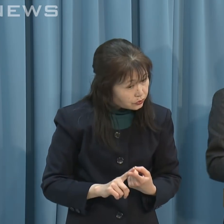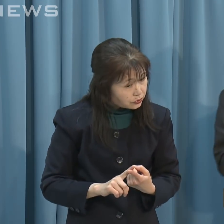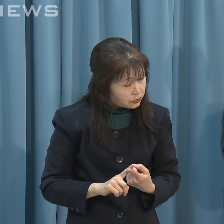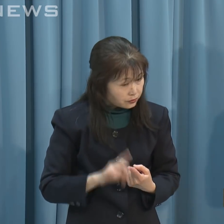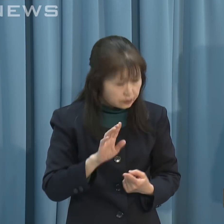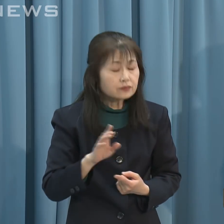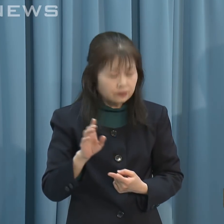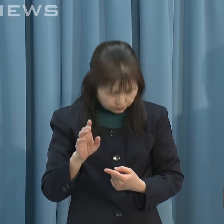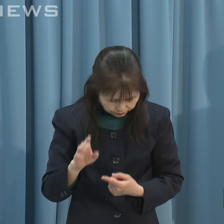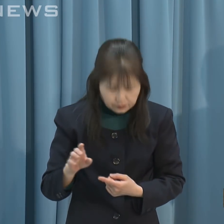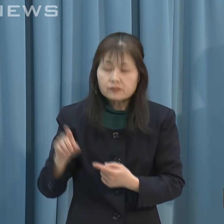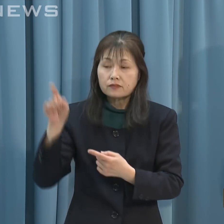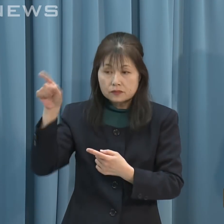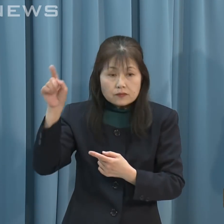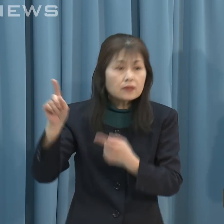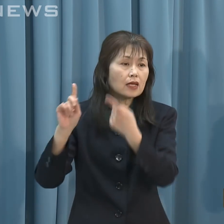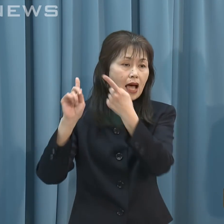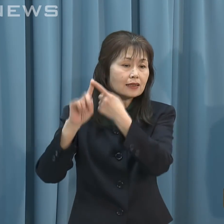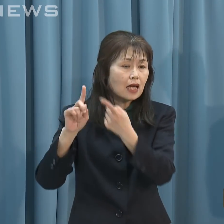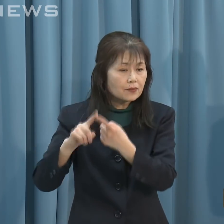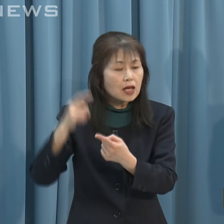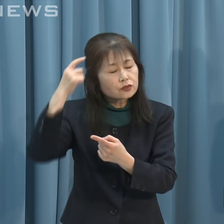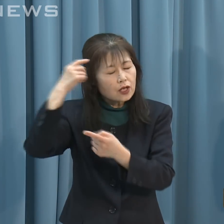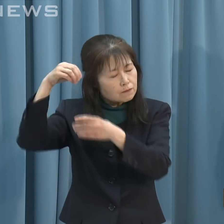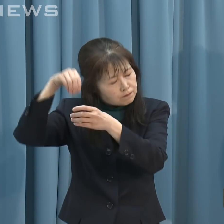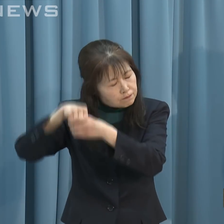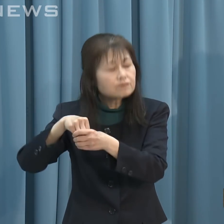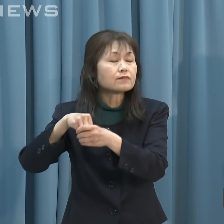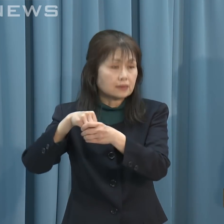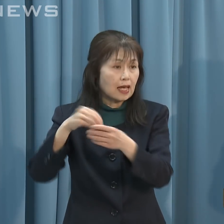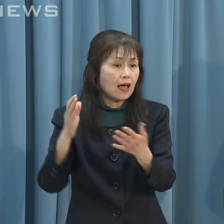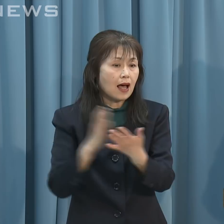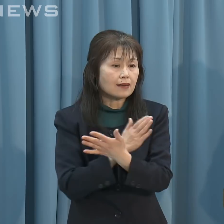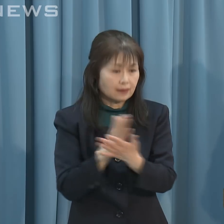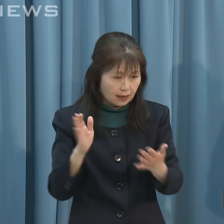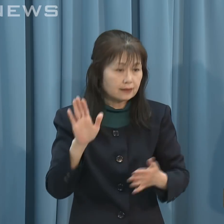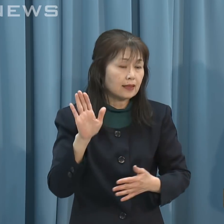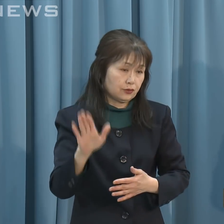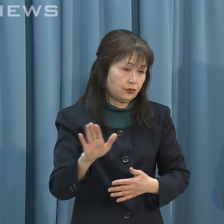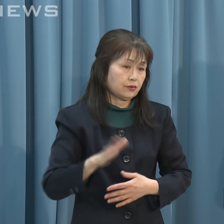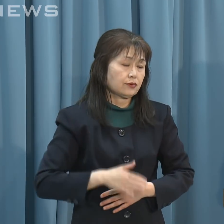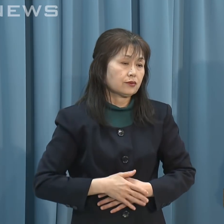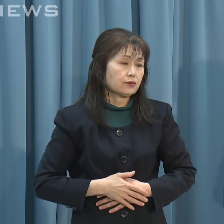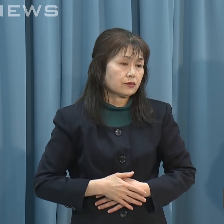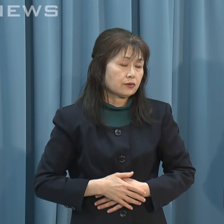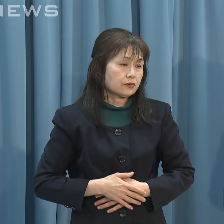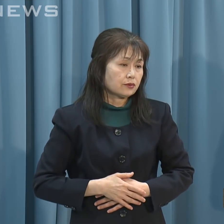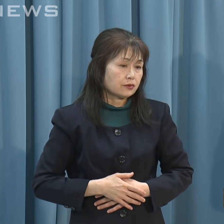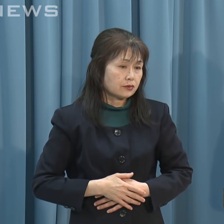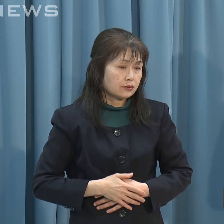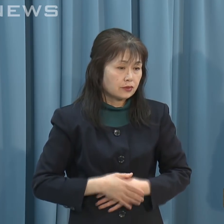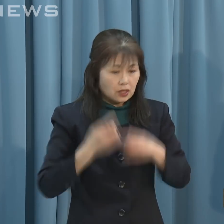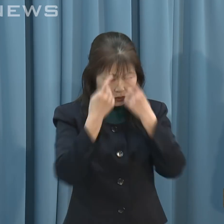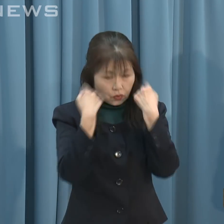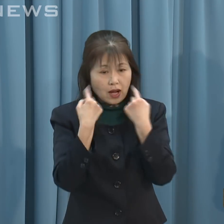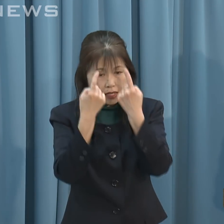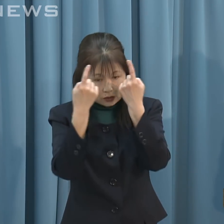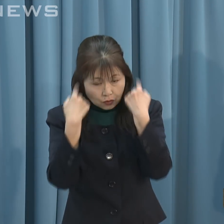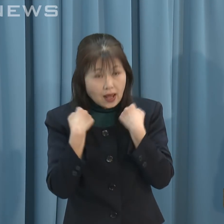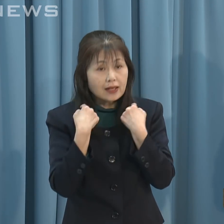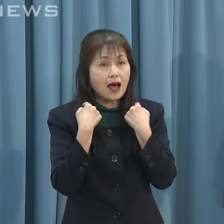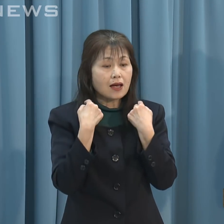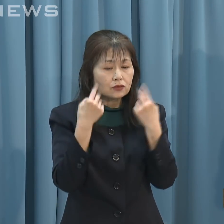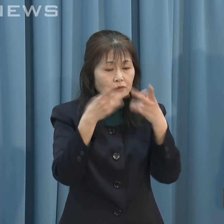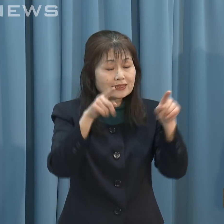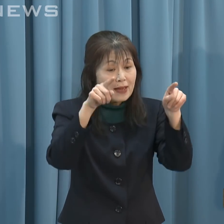本的にはそれに当てはまる、それを頭に置きながらやっていくということでございますけれども、ここではそれぞれがイベントについ